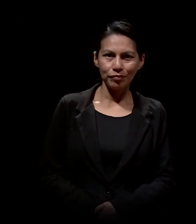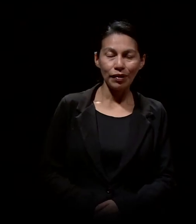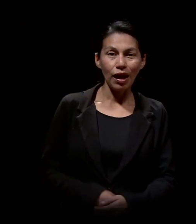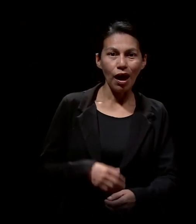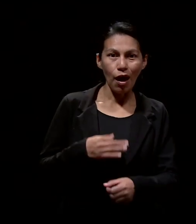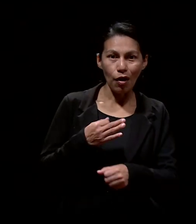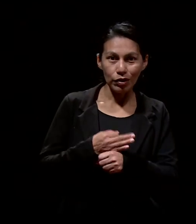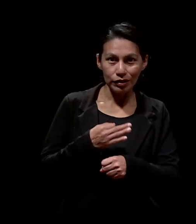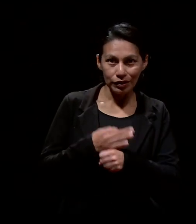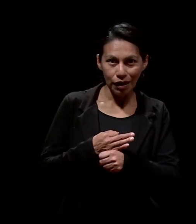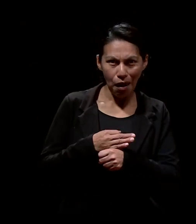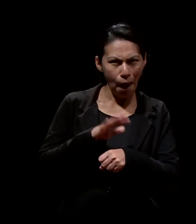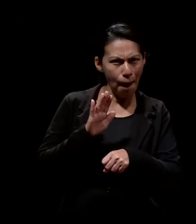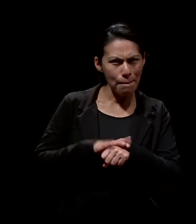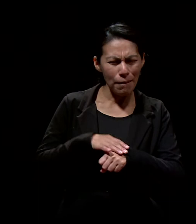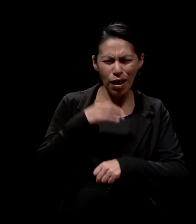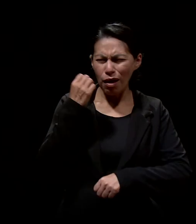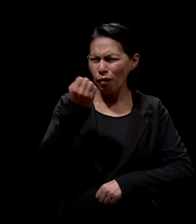Queridos,